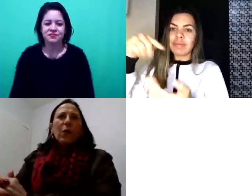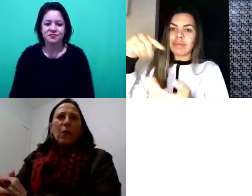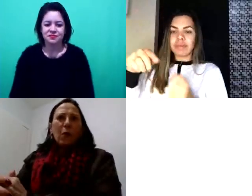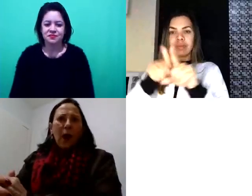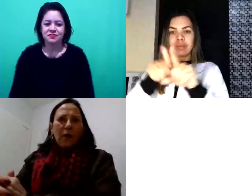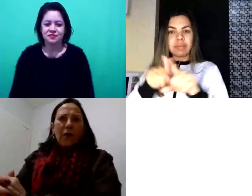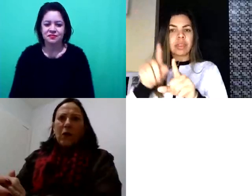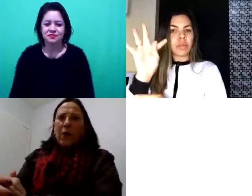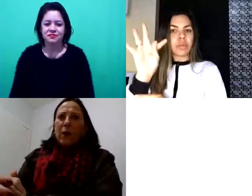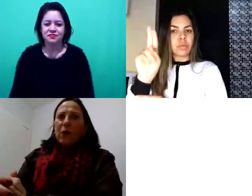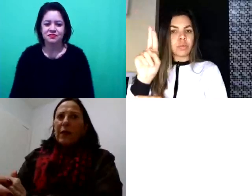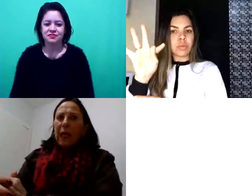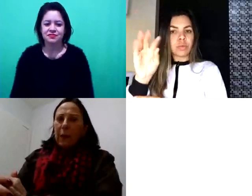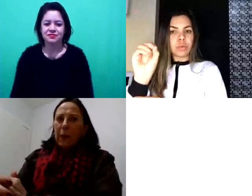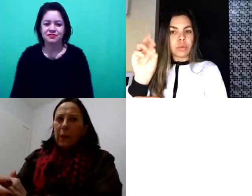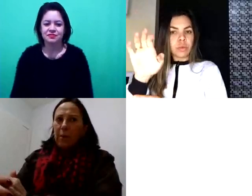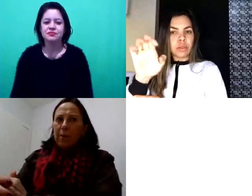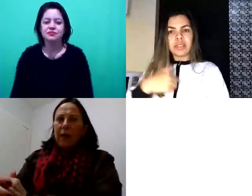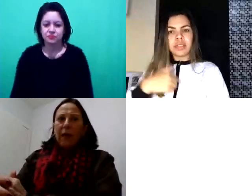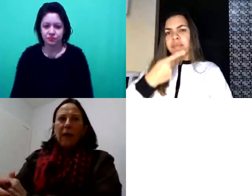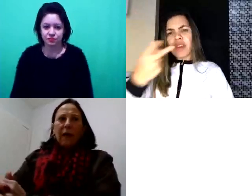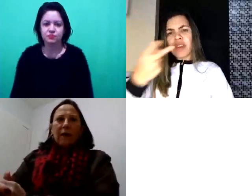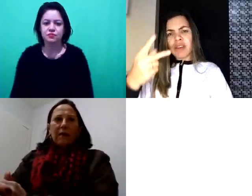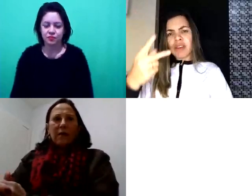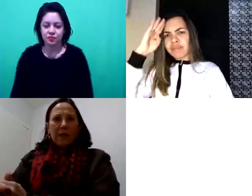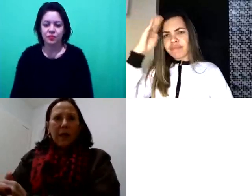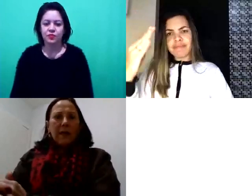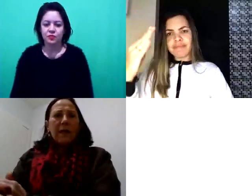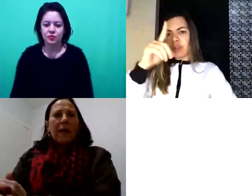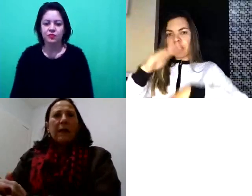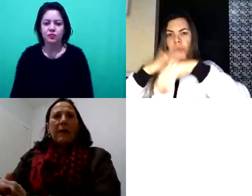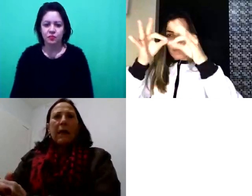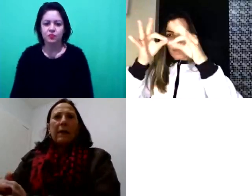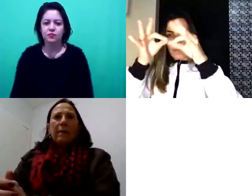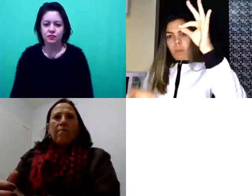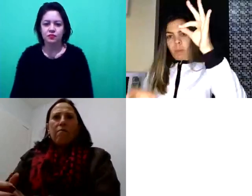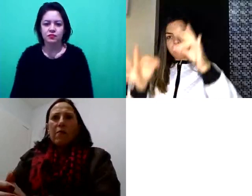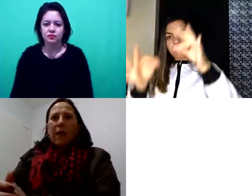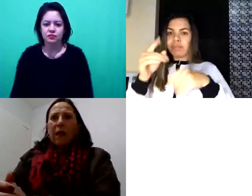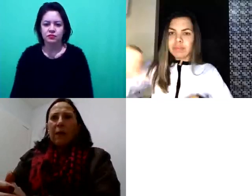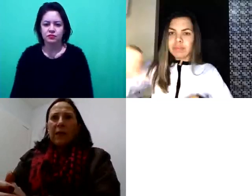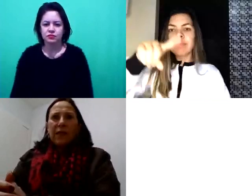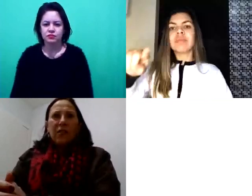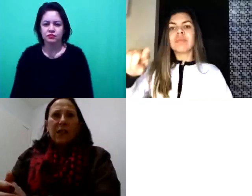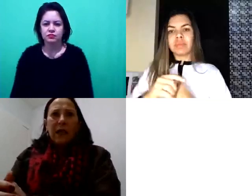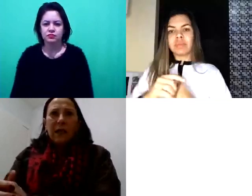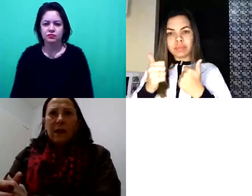muito pontual, não vou tomar muito tempo, de vocês, tá? É, a Patrícia